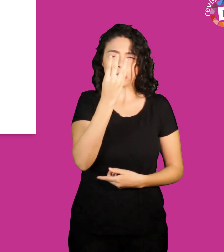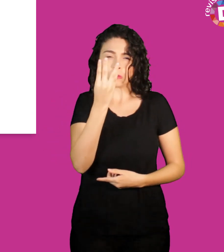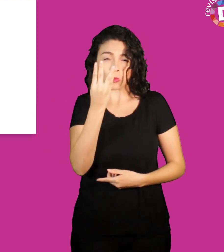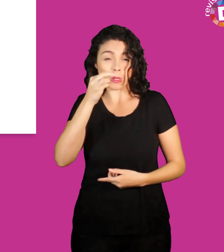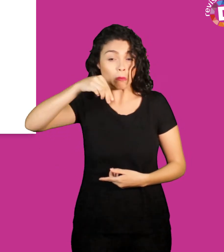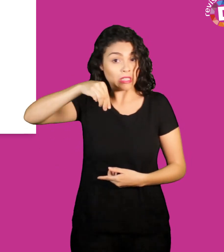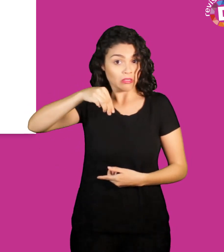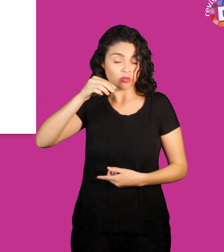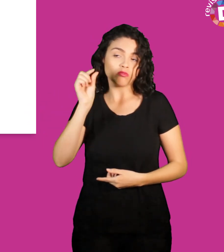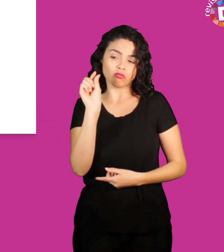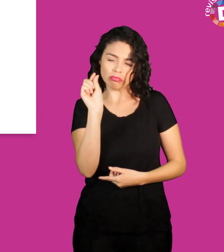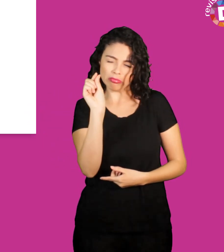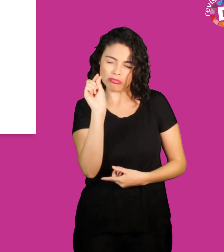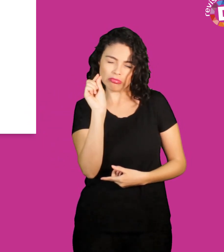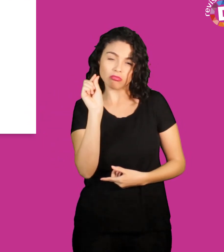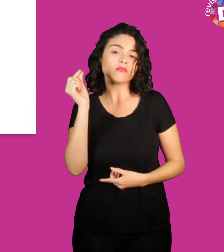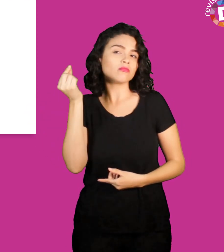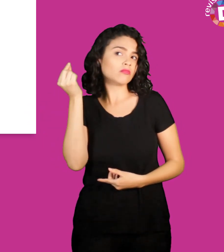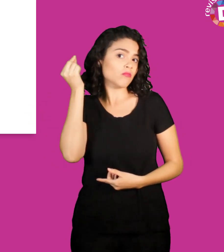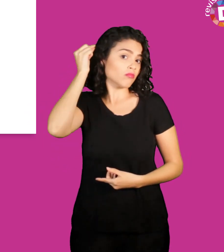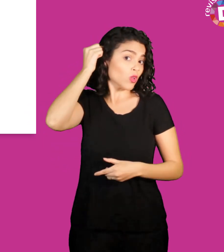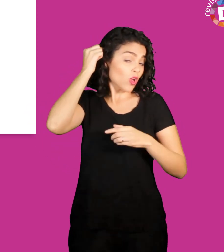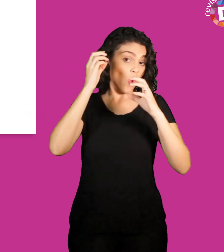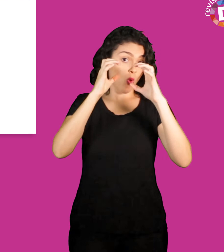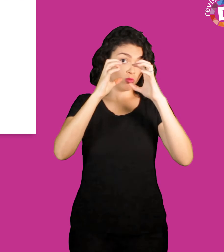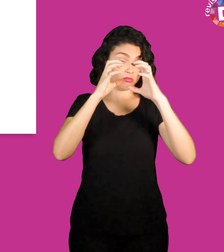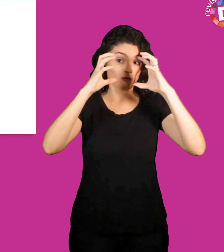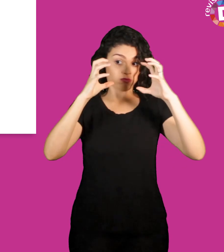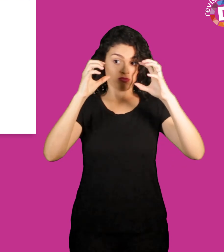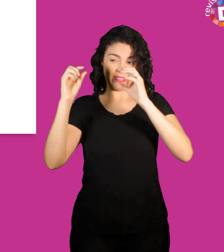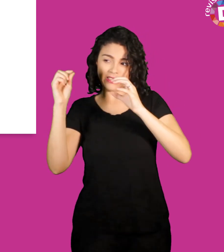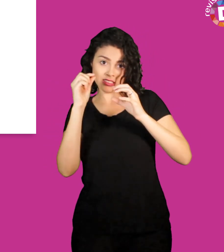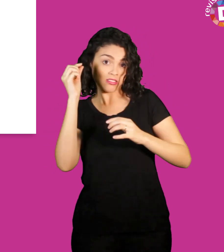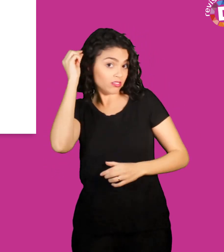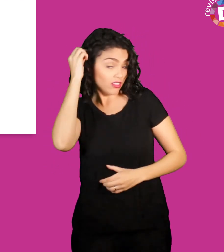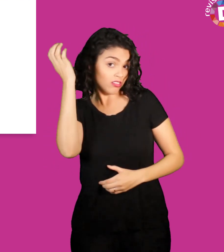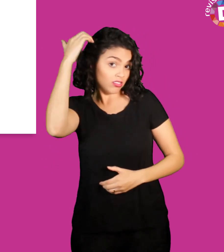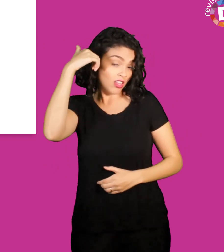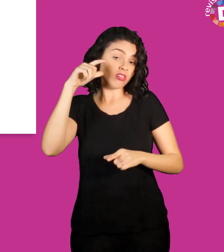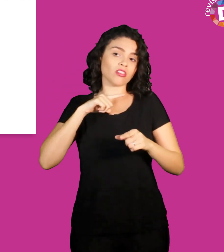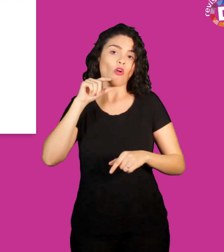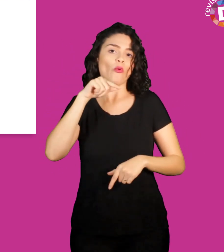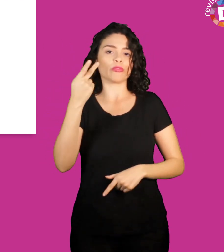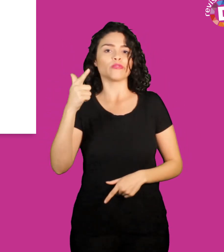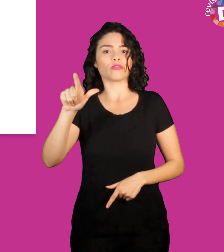um pilar que fica junto com a pele e um processador de som que se conecta